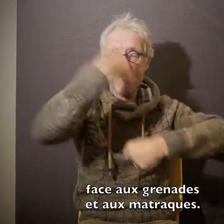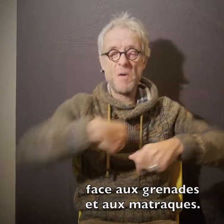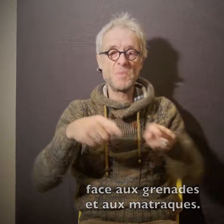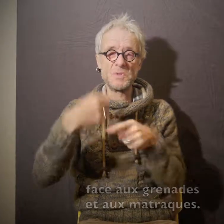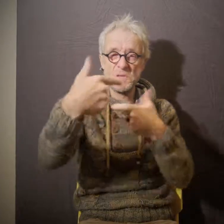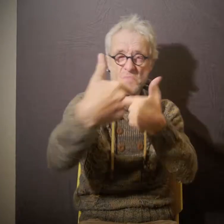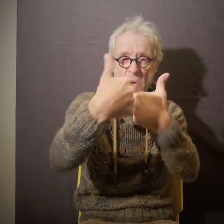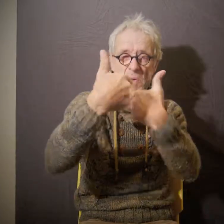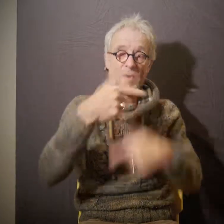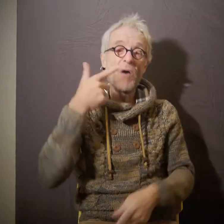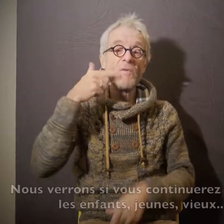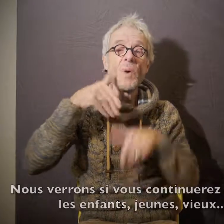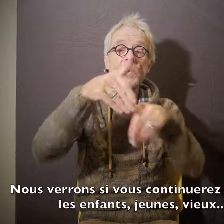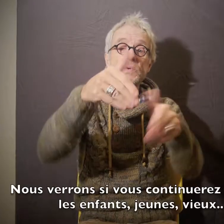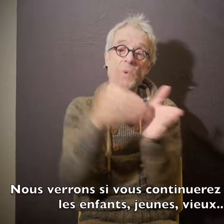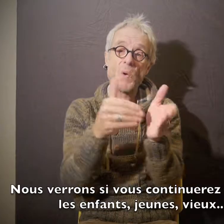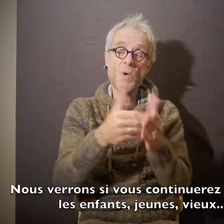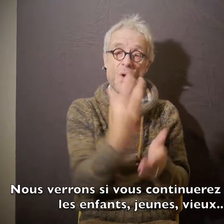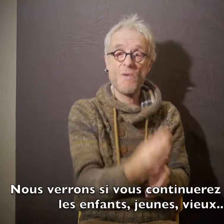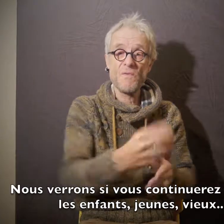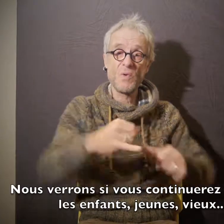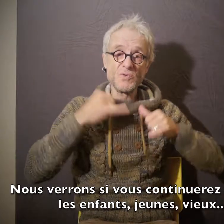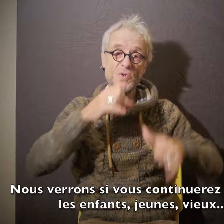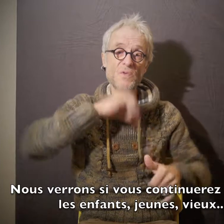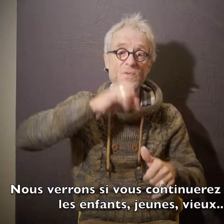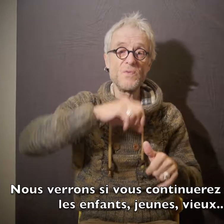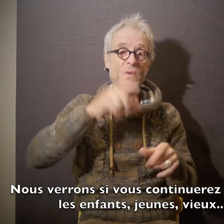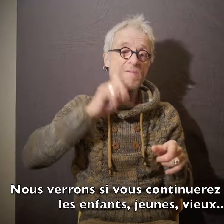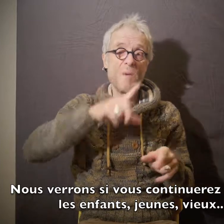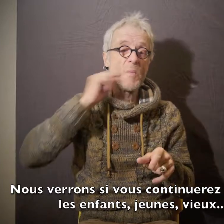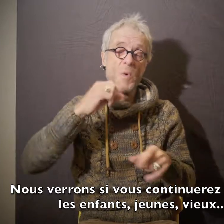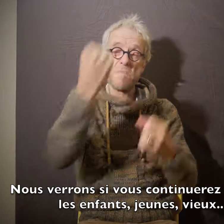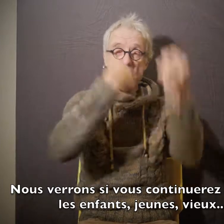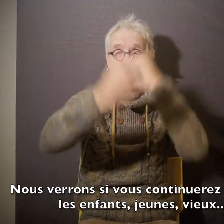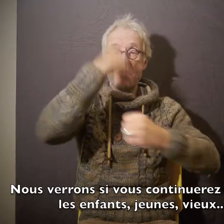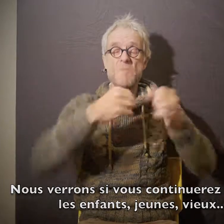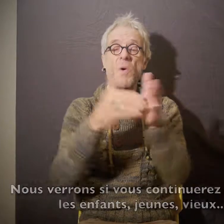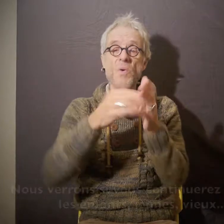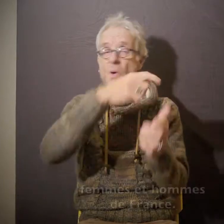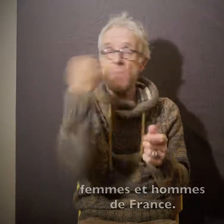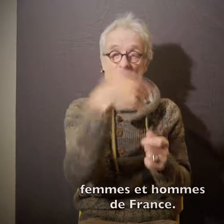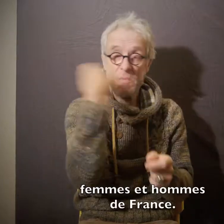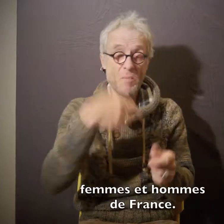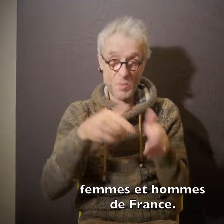Nous verrons si vous continuerez à battre les enfants, jeunes, vieux, femmes et hommes de France.